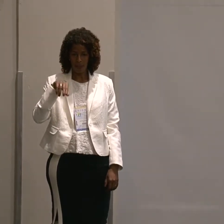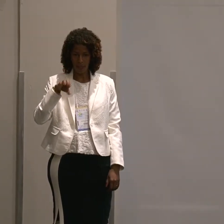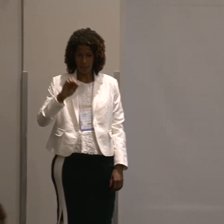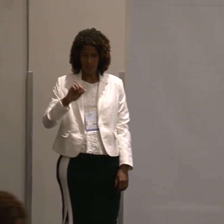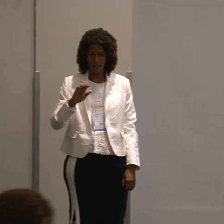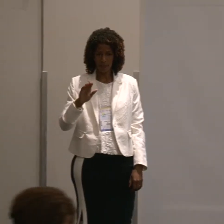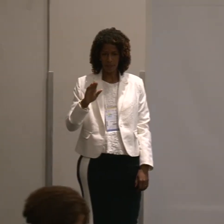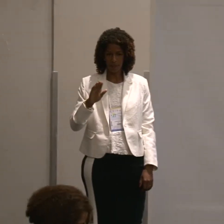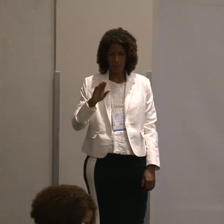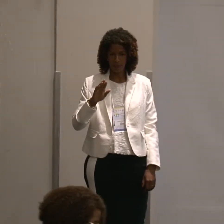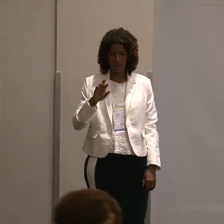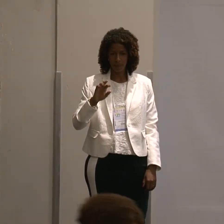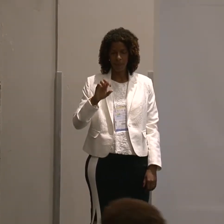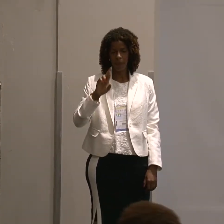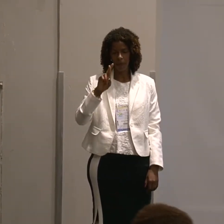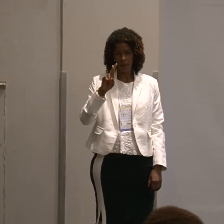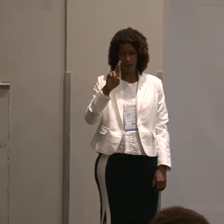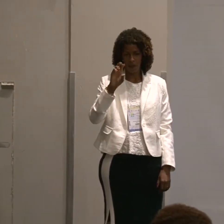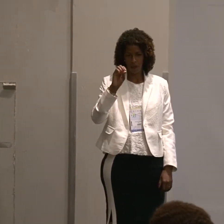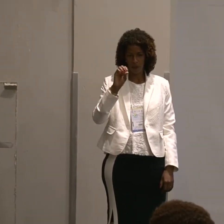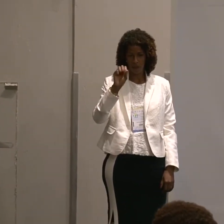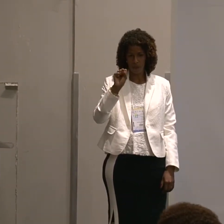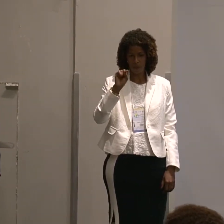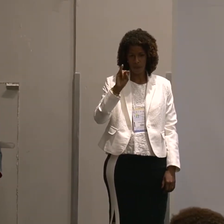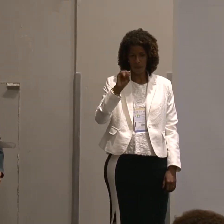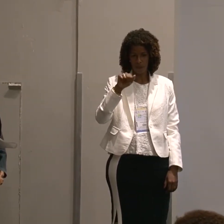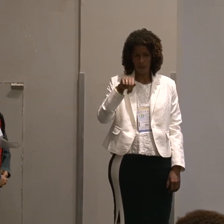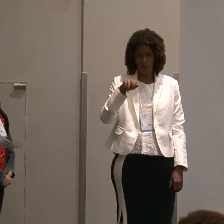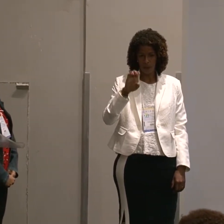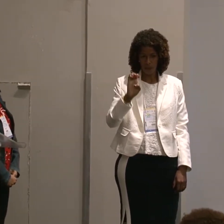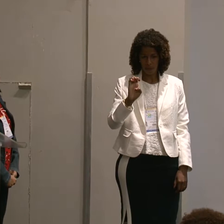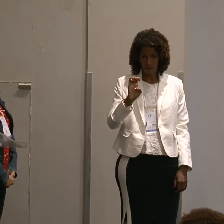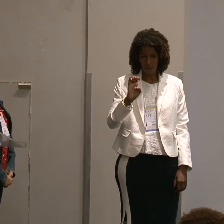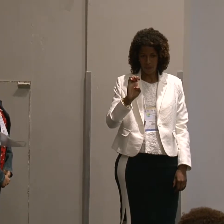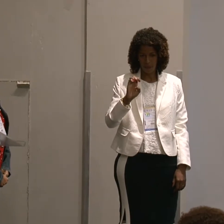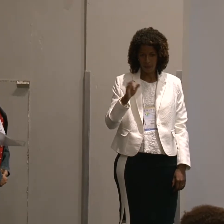Bom dia, meu nome é Rosiane